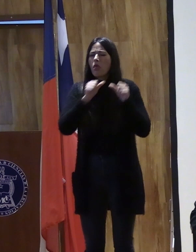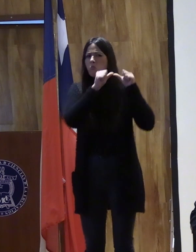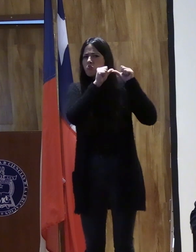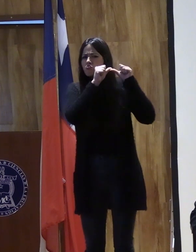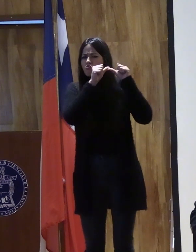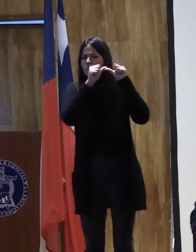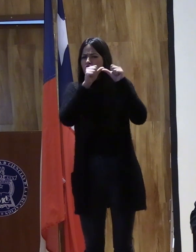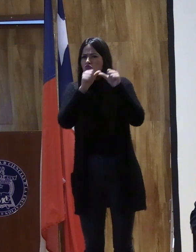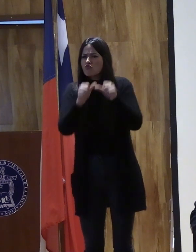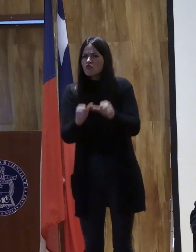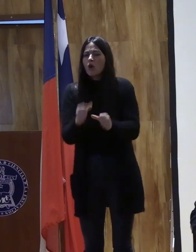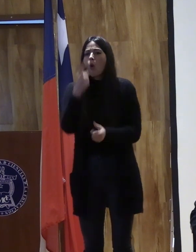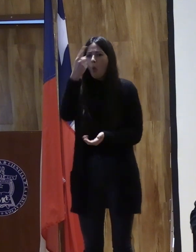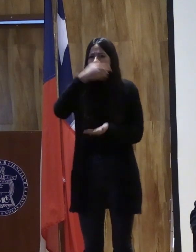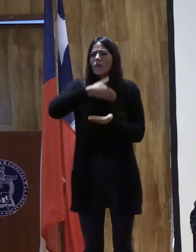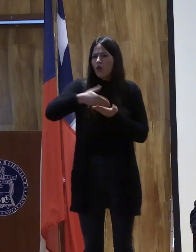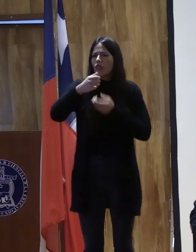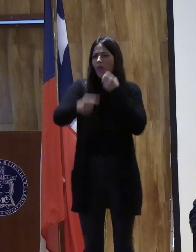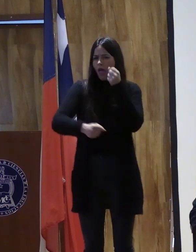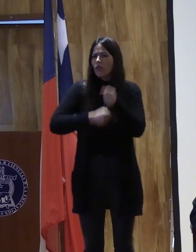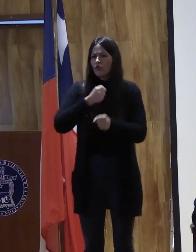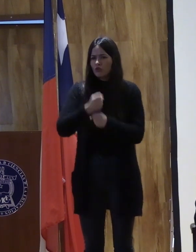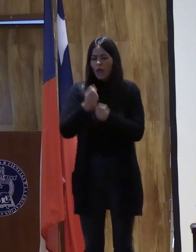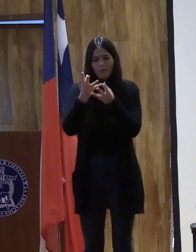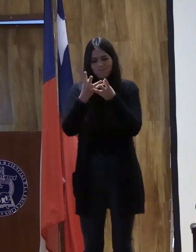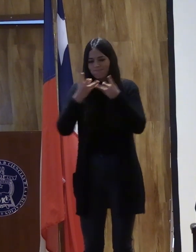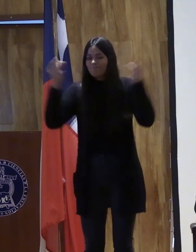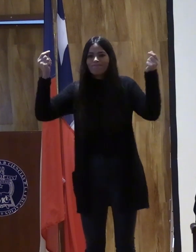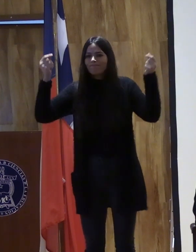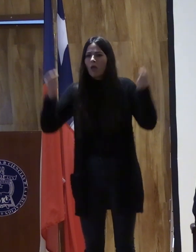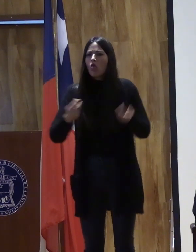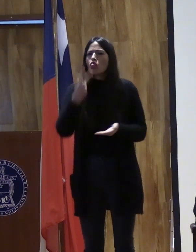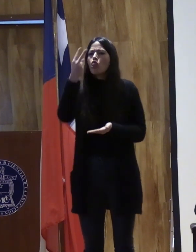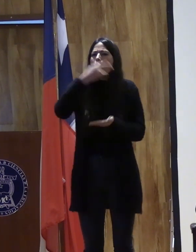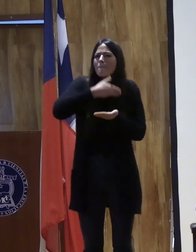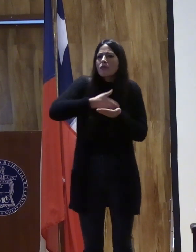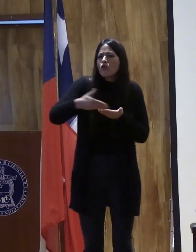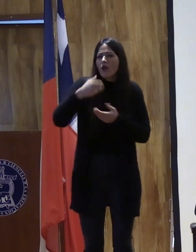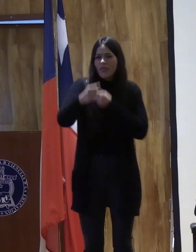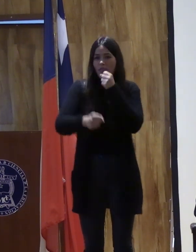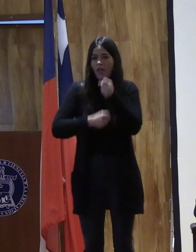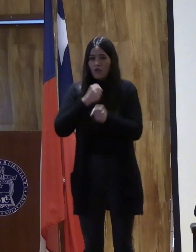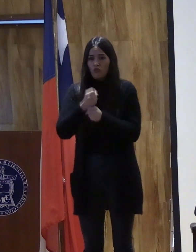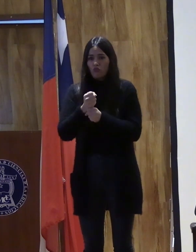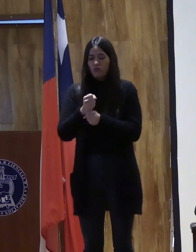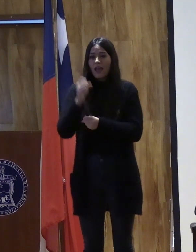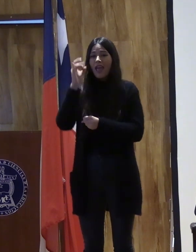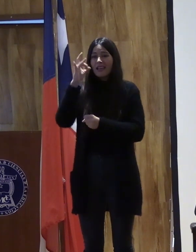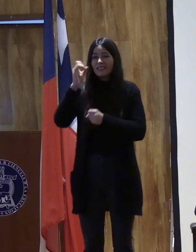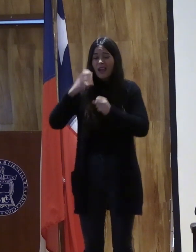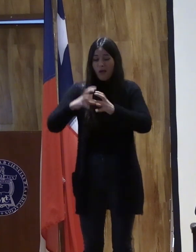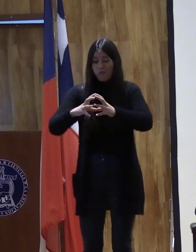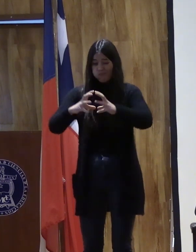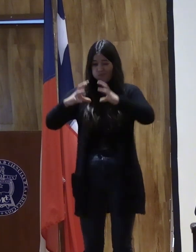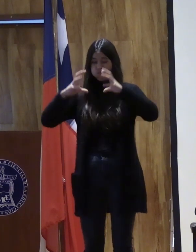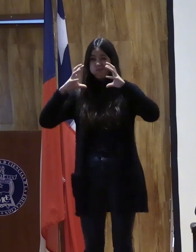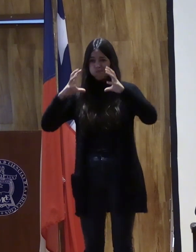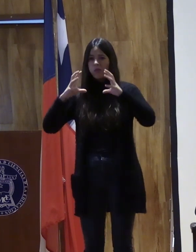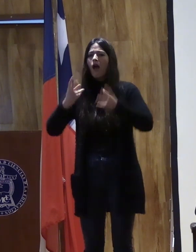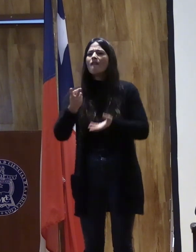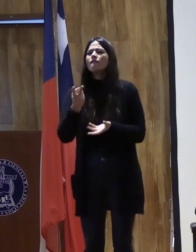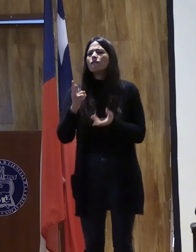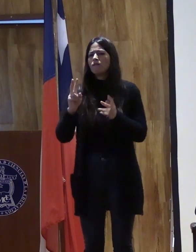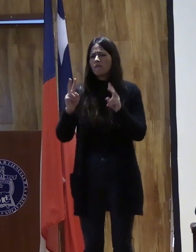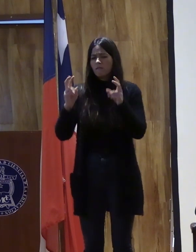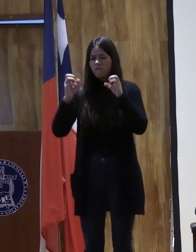un poquito más de 1 millón de años, 2 millones de años. Las estrellas grandes y gordas viven 10 millones de